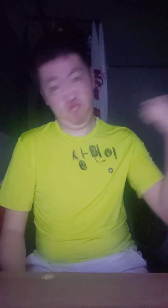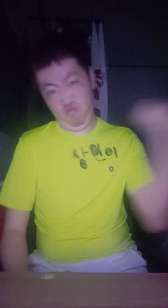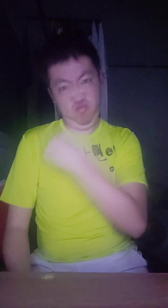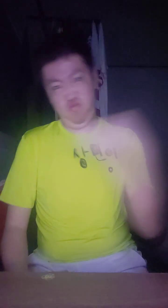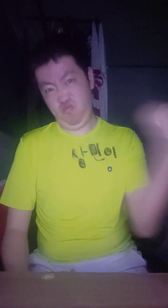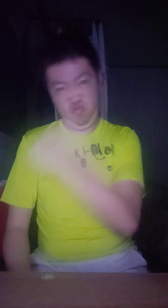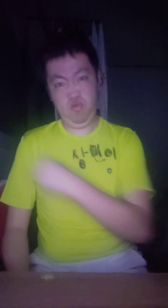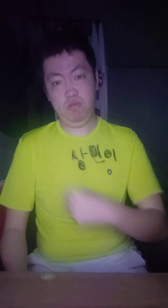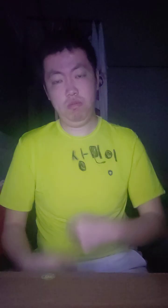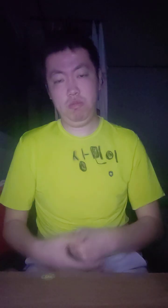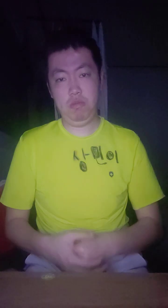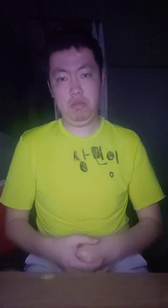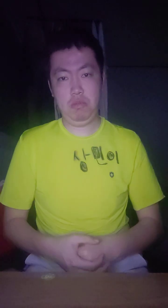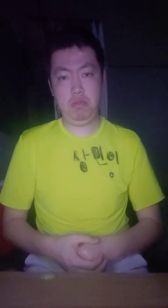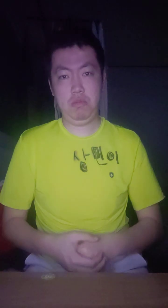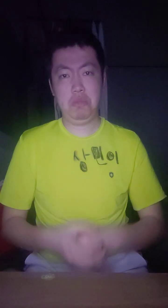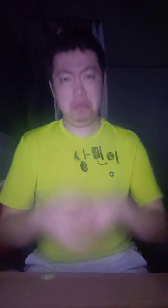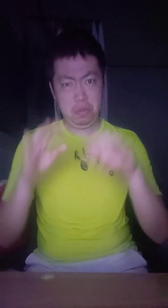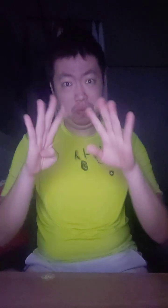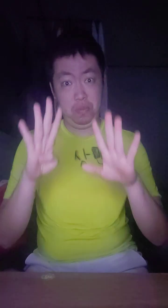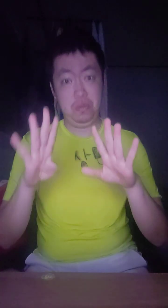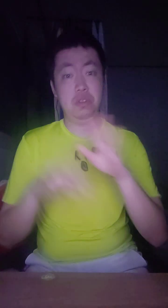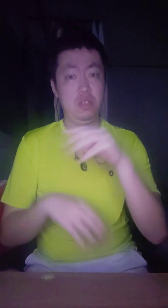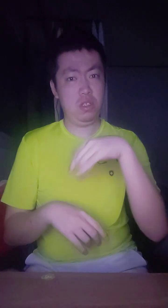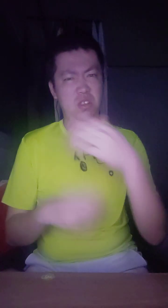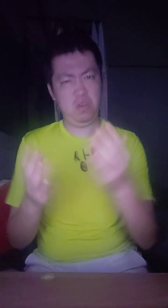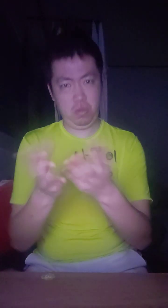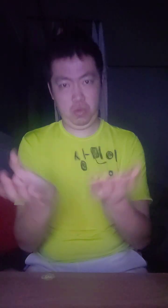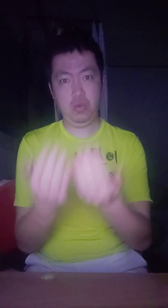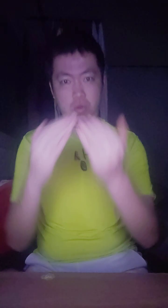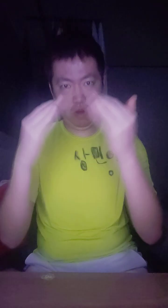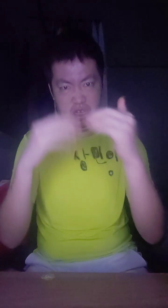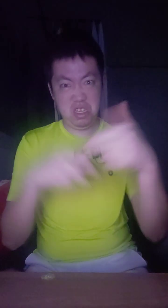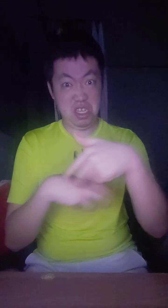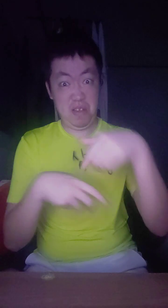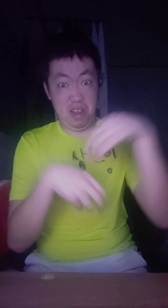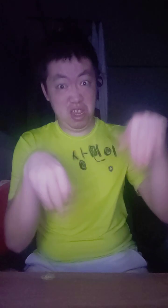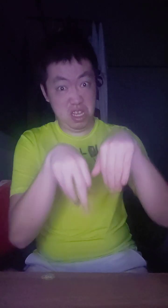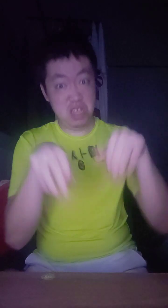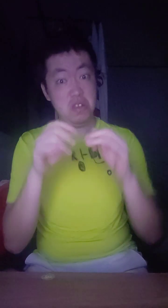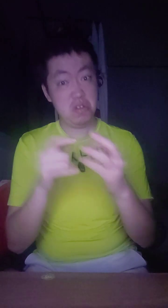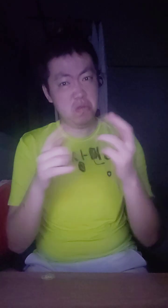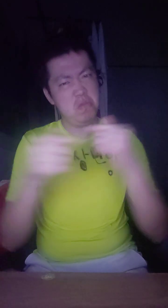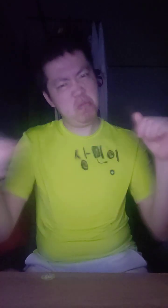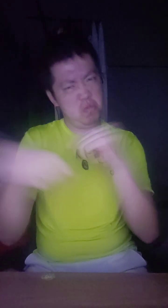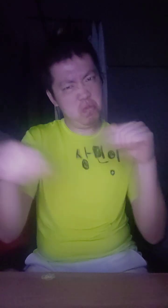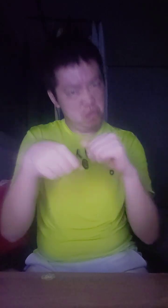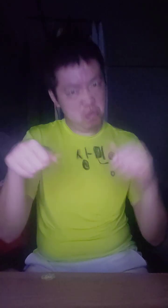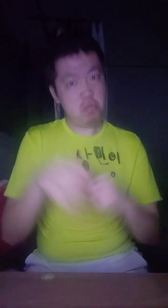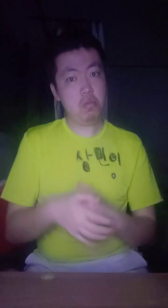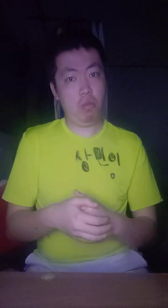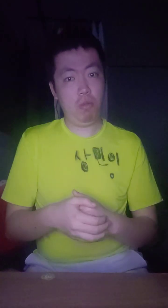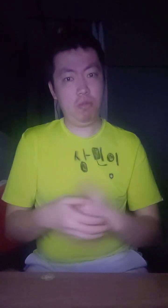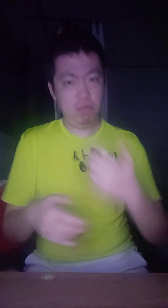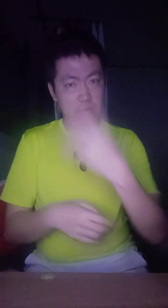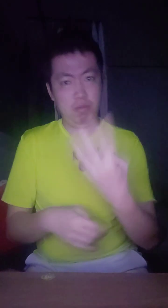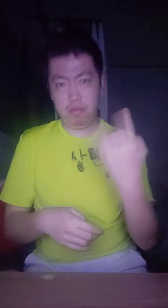드러났습니다. 지난 9일 한 버스 정류장에서 맞닥뜨린 10대 관광객을 폭행하고 사흘 뒤에는 한